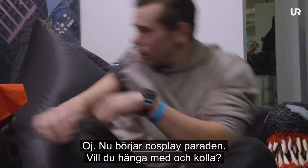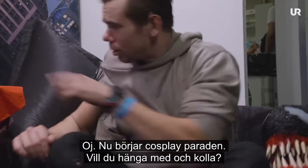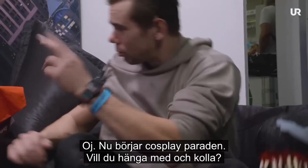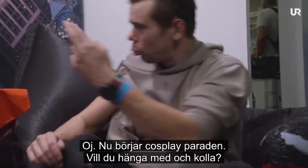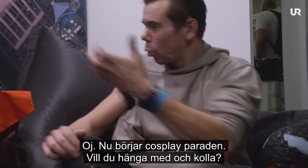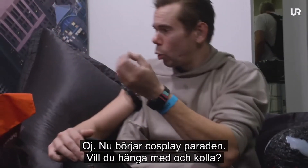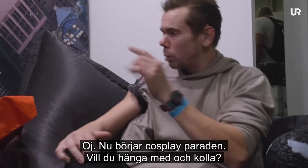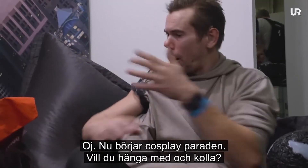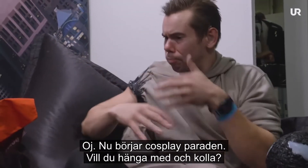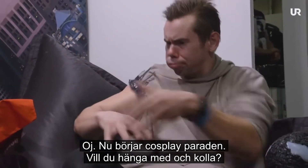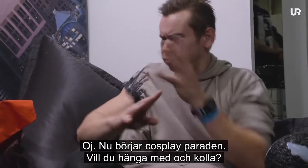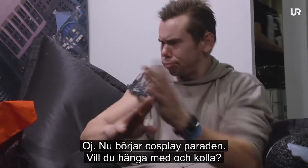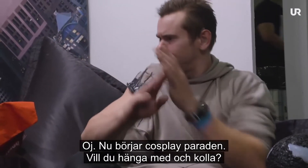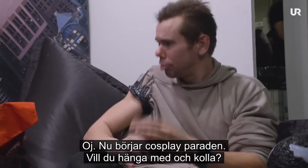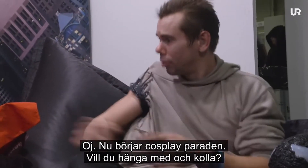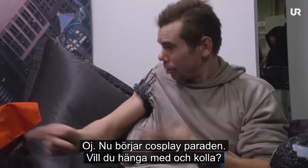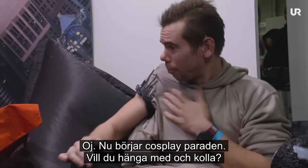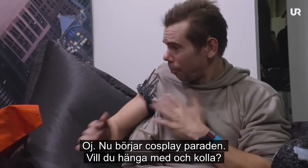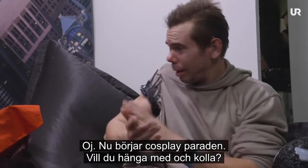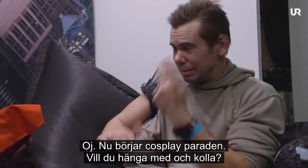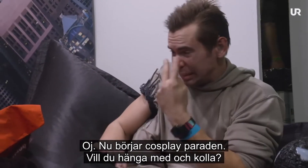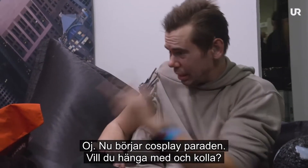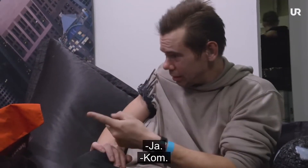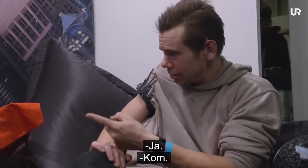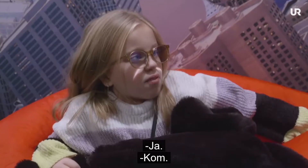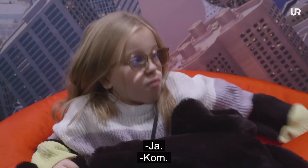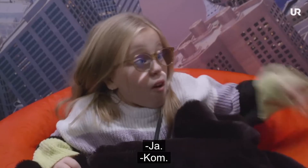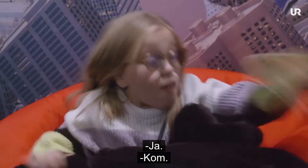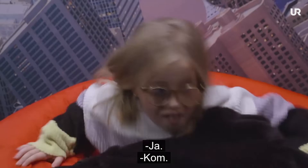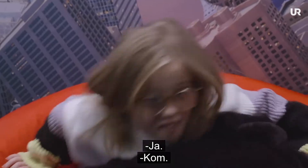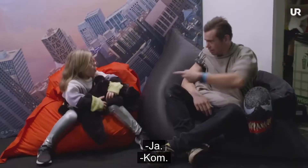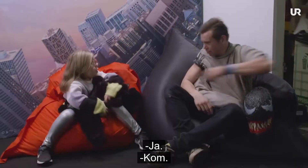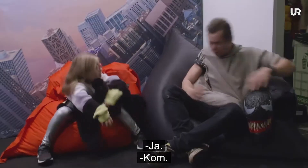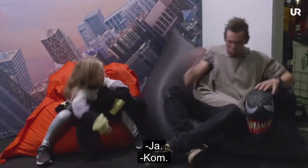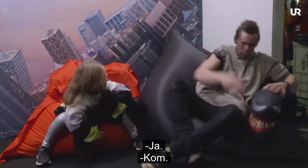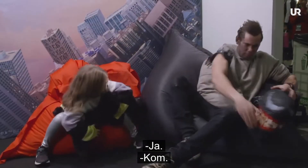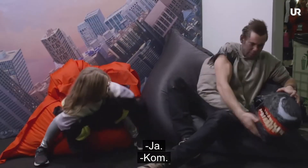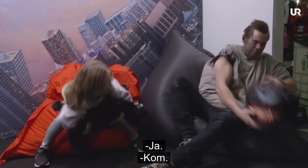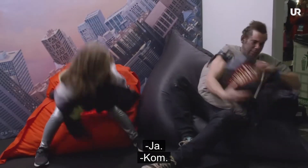Oj, nu börjar cosplayparaden. Vill du hänga med och kolla? Ja, kom!